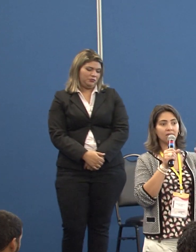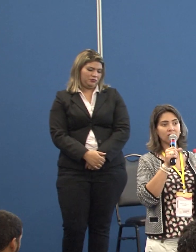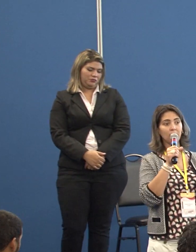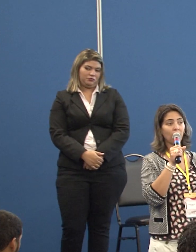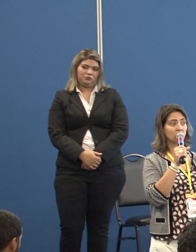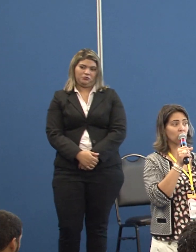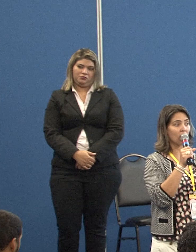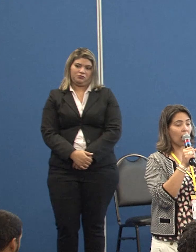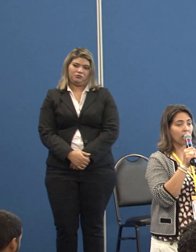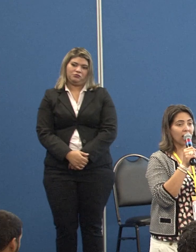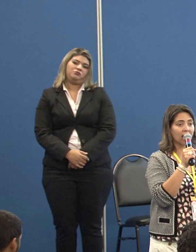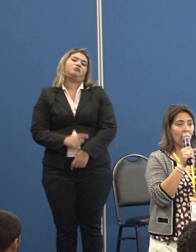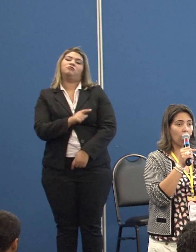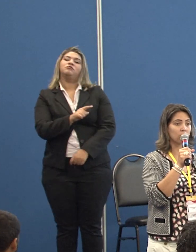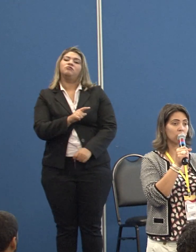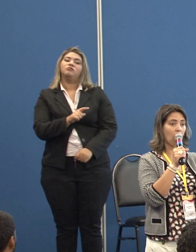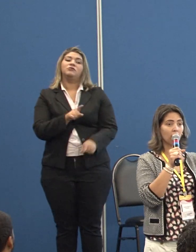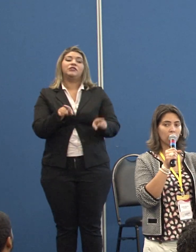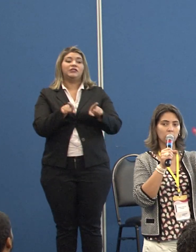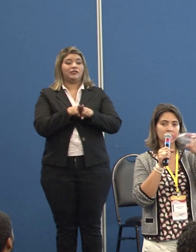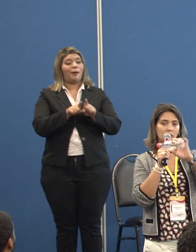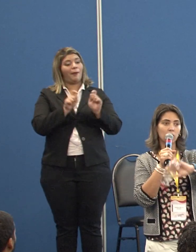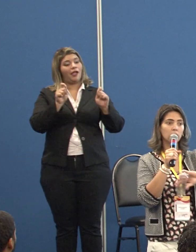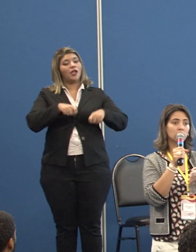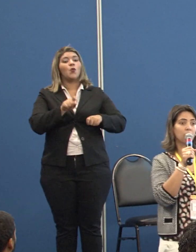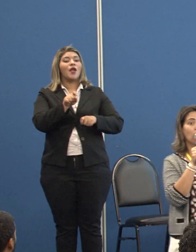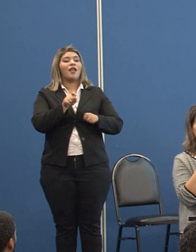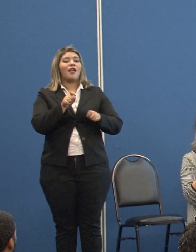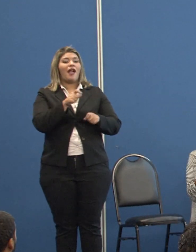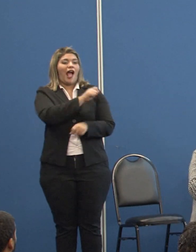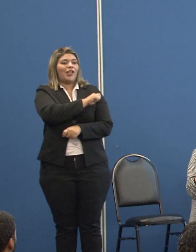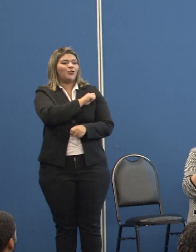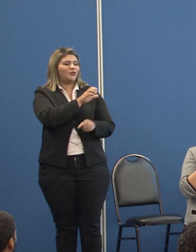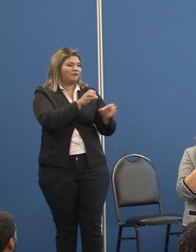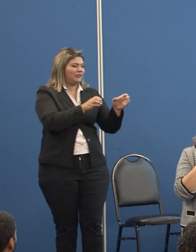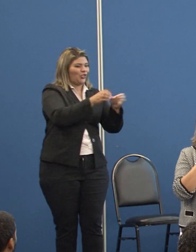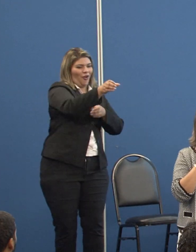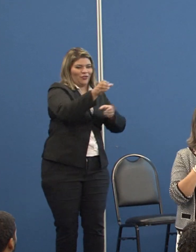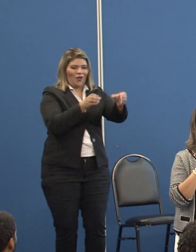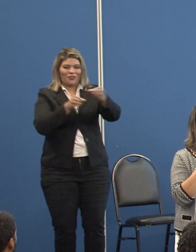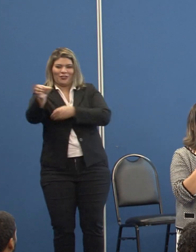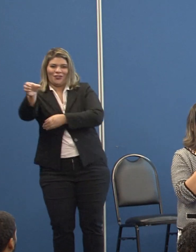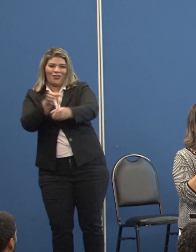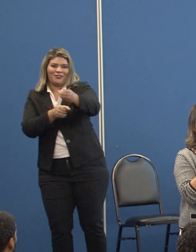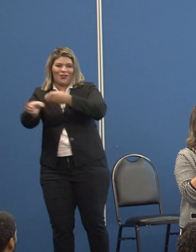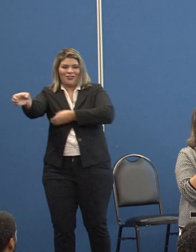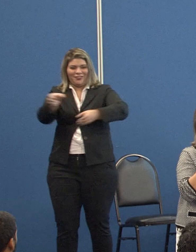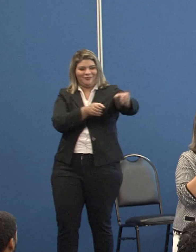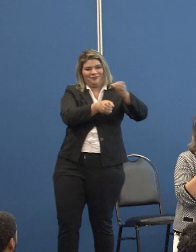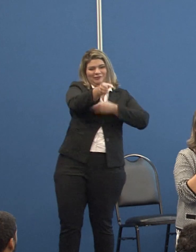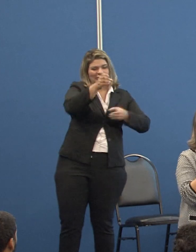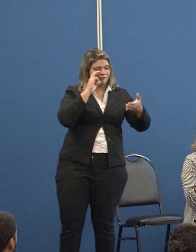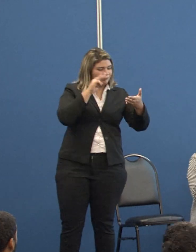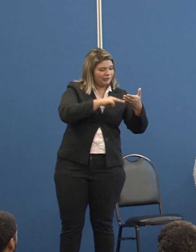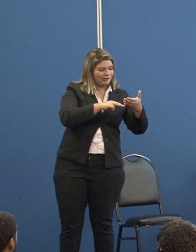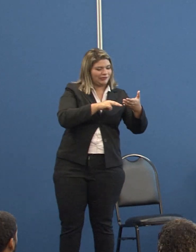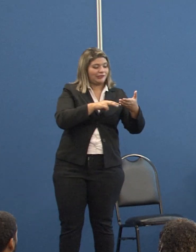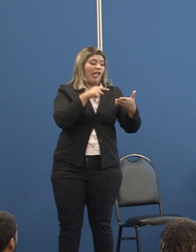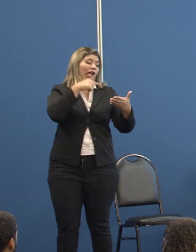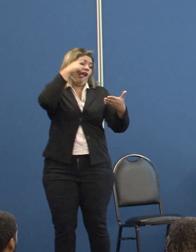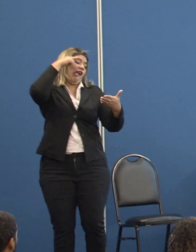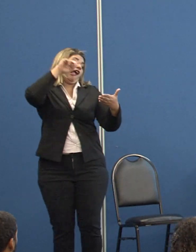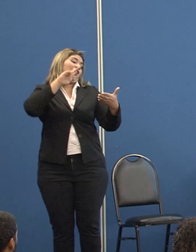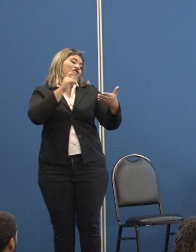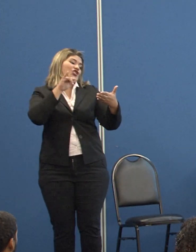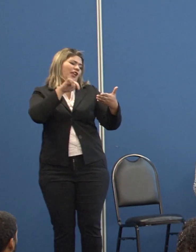E aí você pode trocar, o que é legal. Troca com os alunos, porque, vamos dizer, o que para